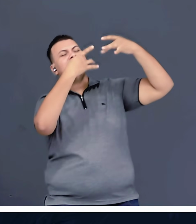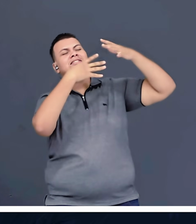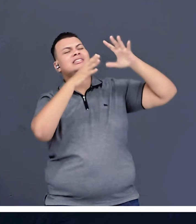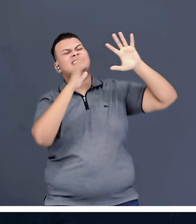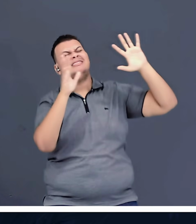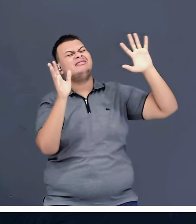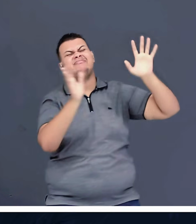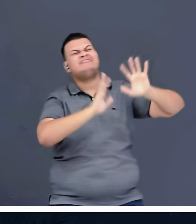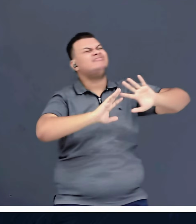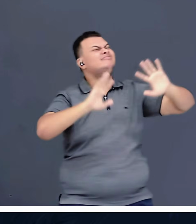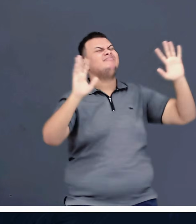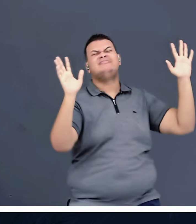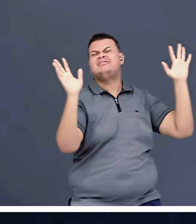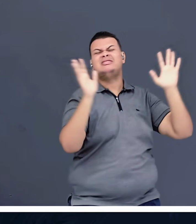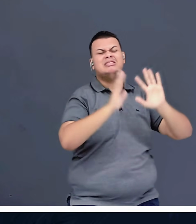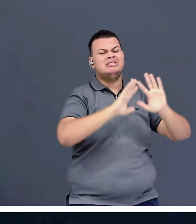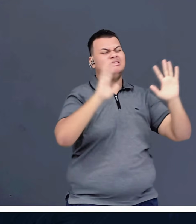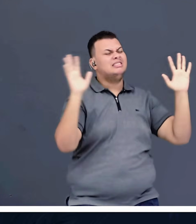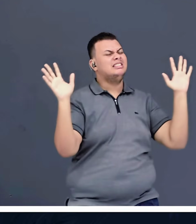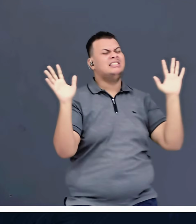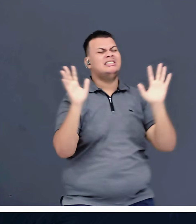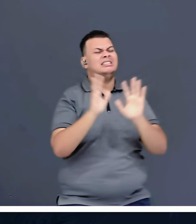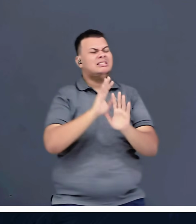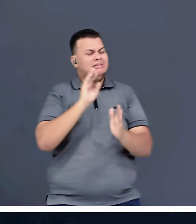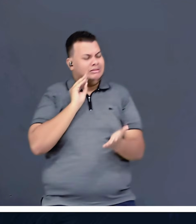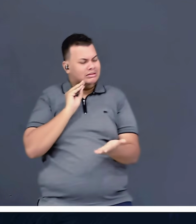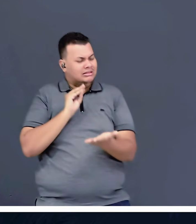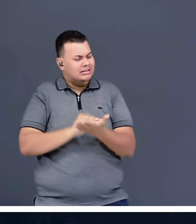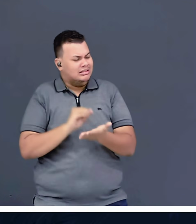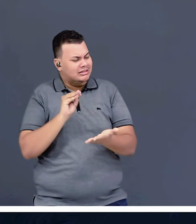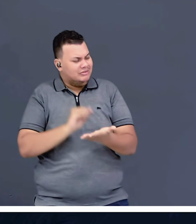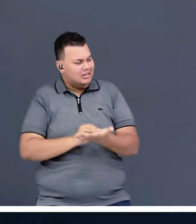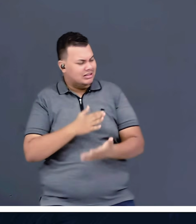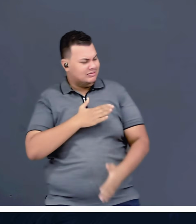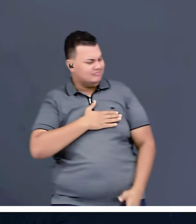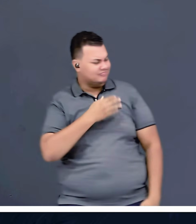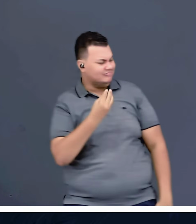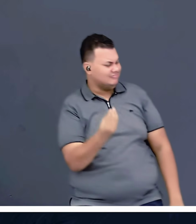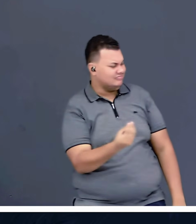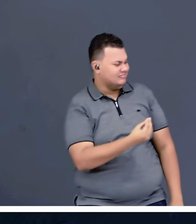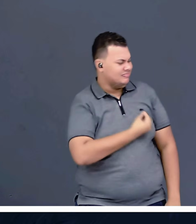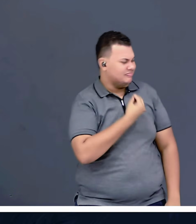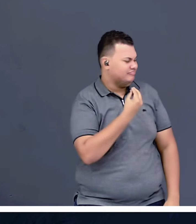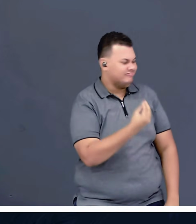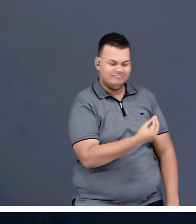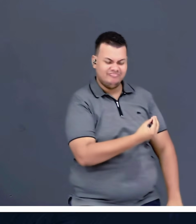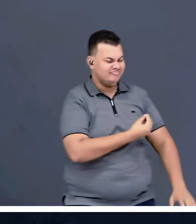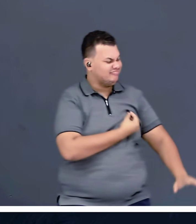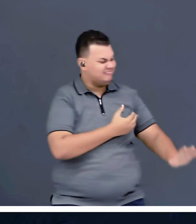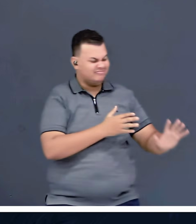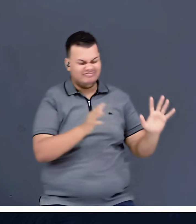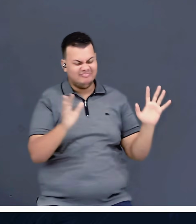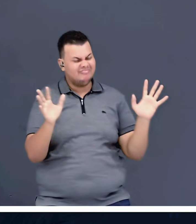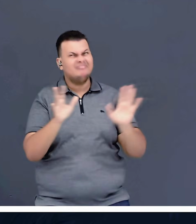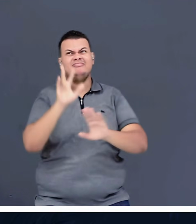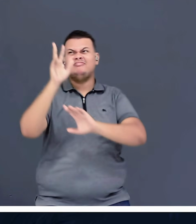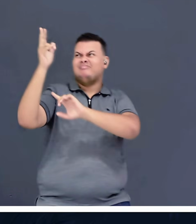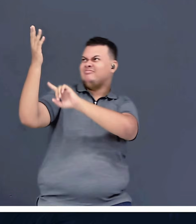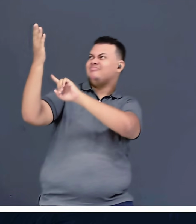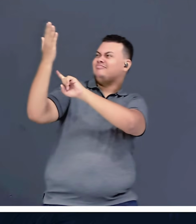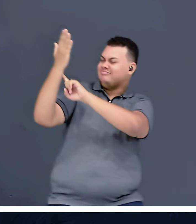vai deixar. Essa mente que nós queremos ter, meu Deus. Uma mente de abundância,